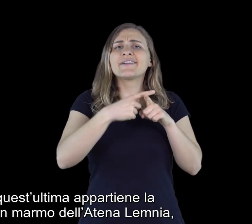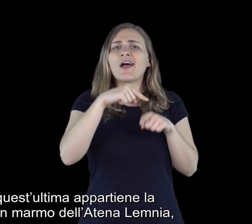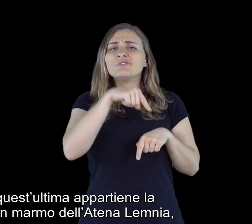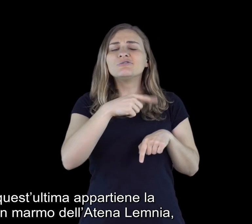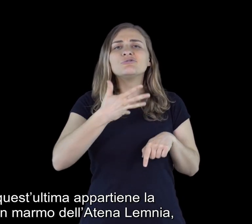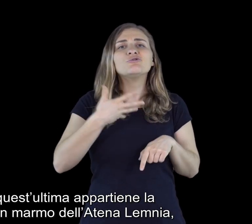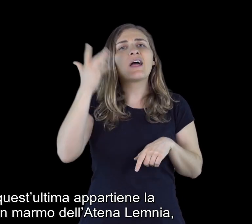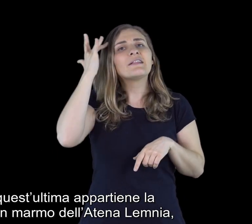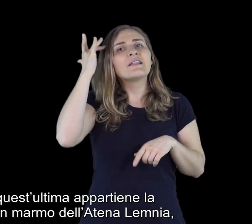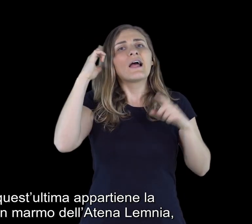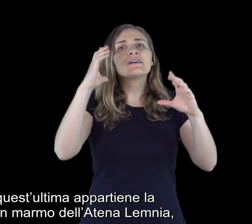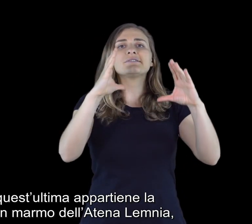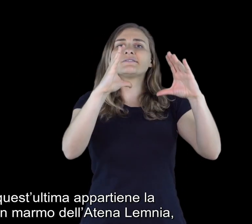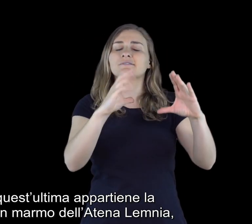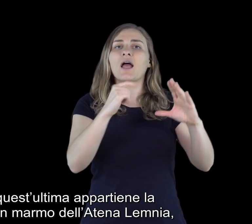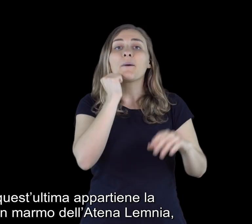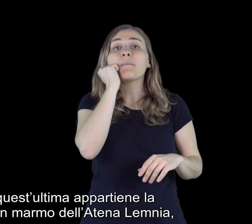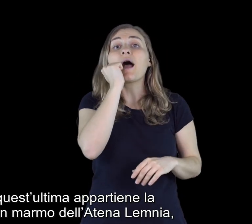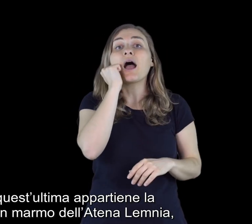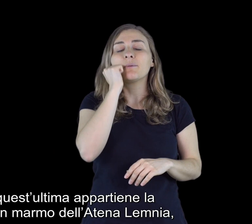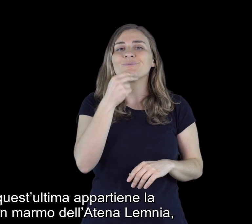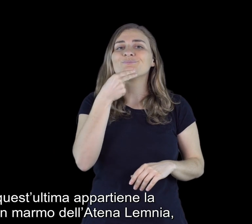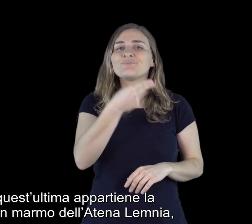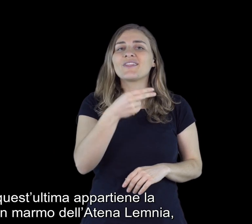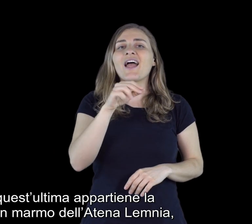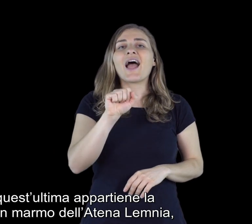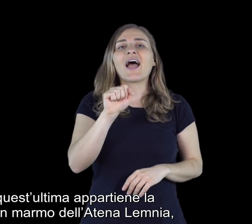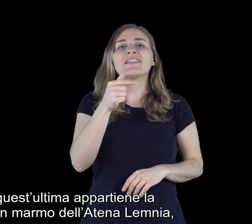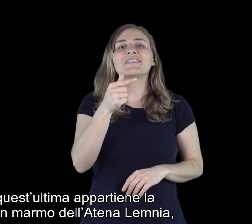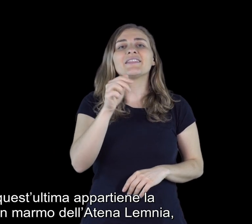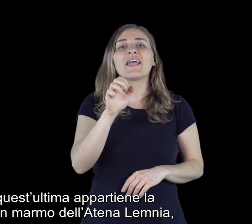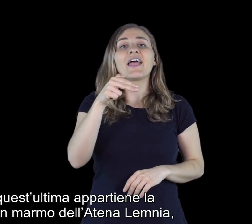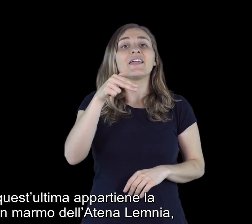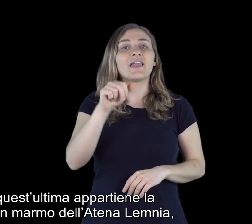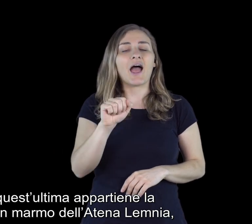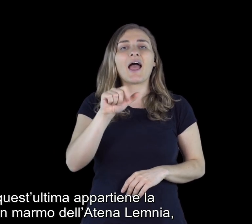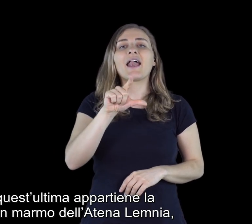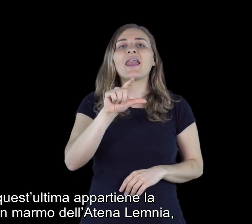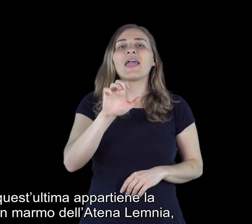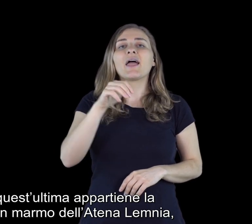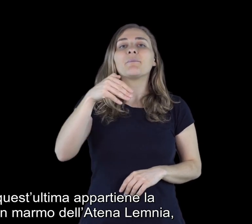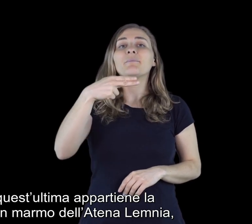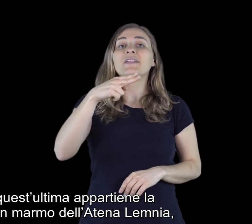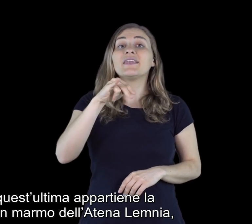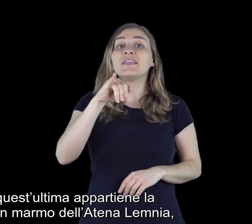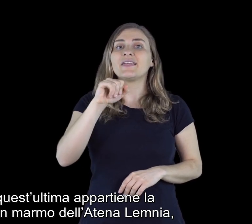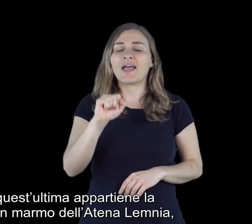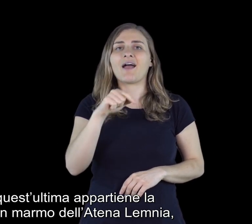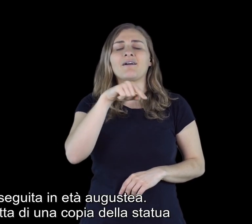a quest'ultima appartiene alla testa in marmo della tena lemnia eseguita in età augustea si tratta di una copia della